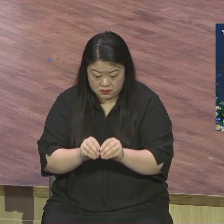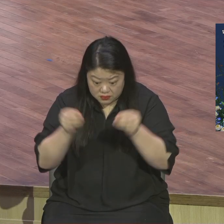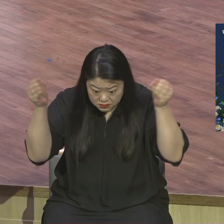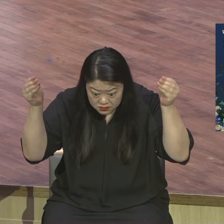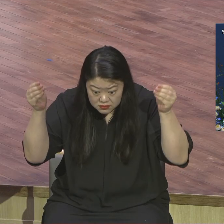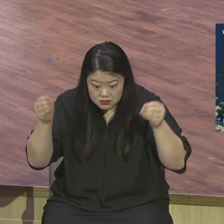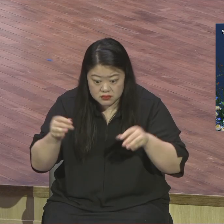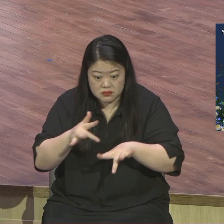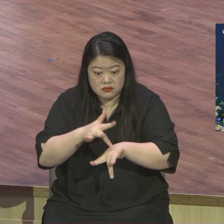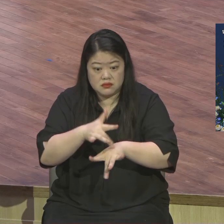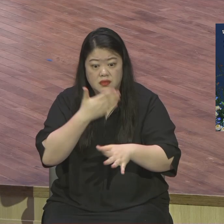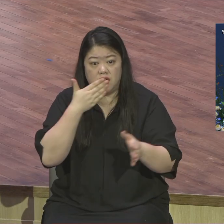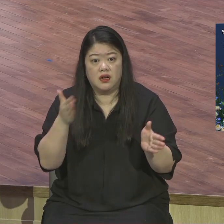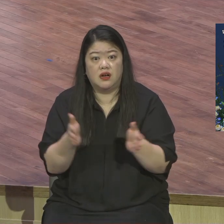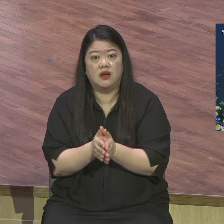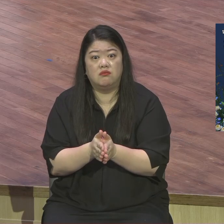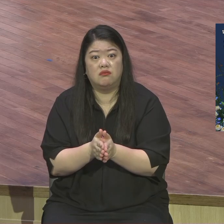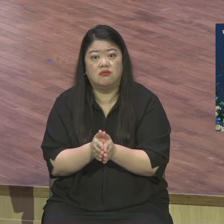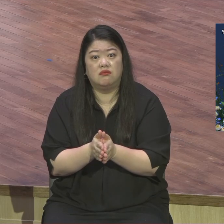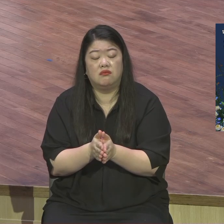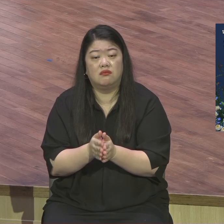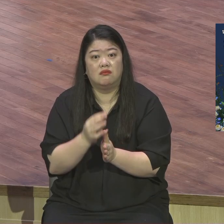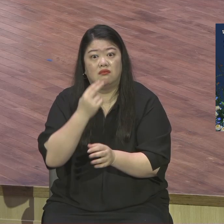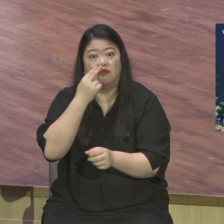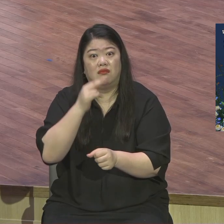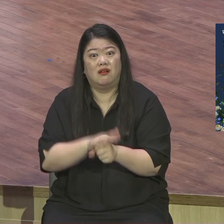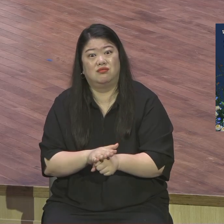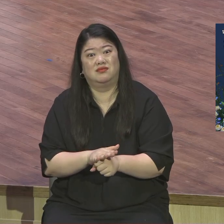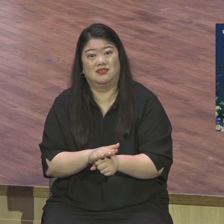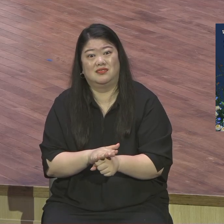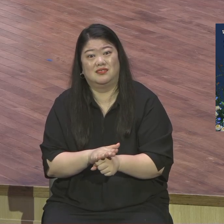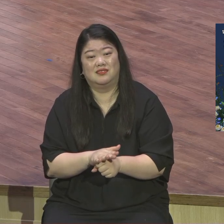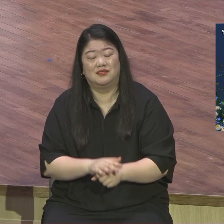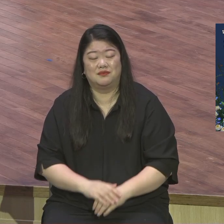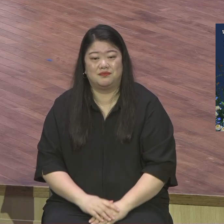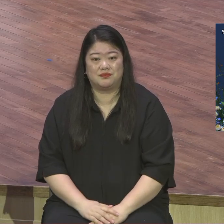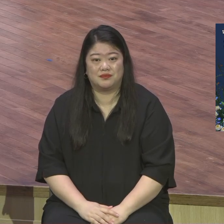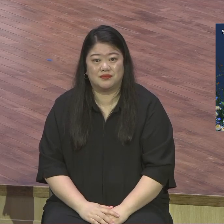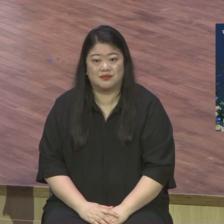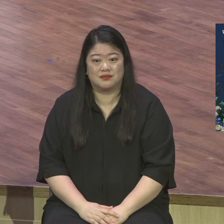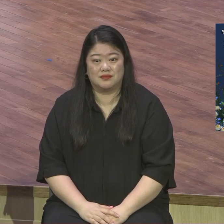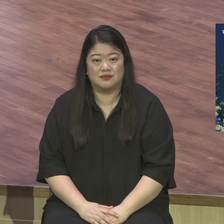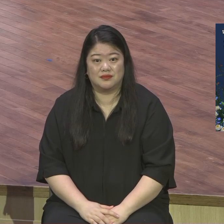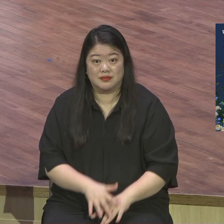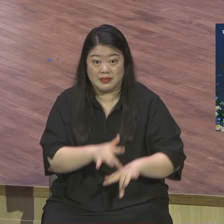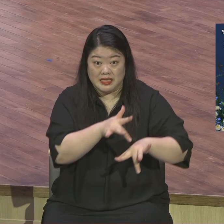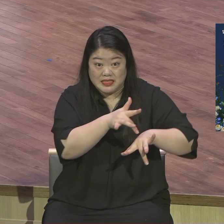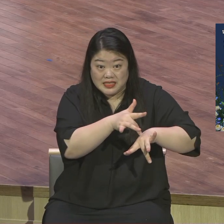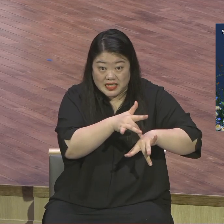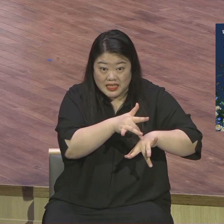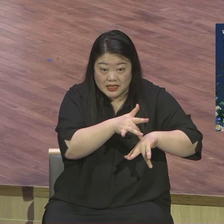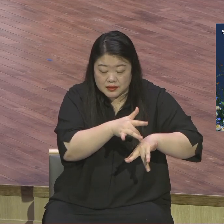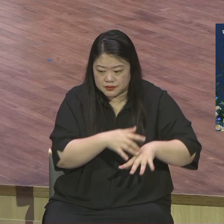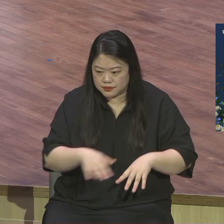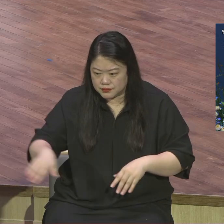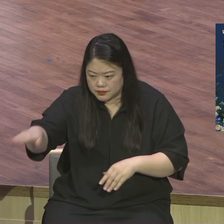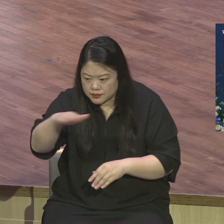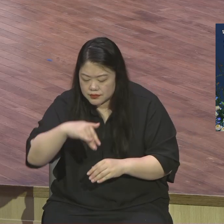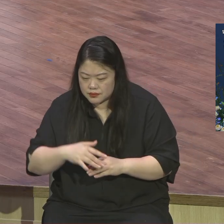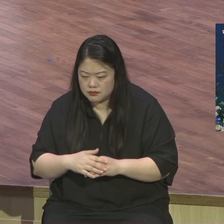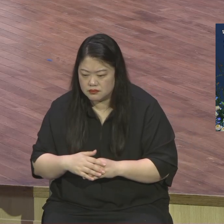사단은 사단은 하나님의 자녀로 하여금 세상과 타협하게 하고 영적인 힘을 상실해버리는